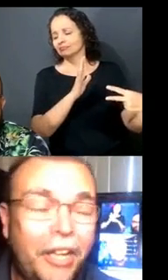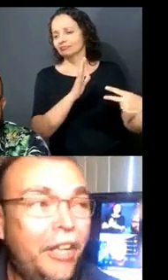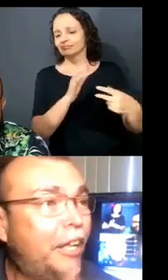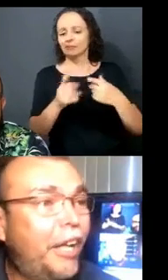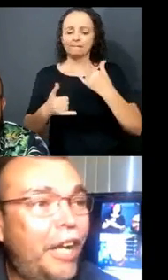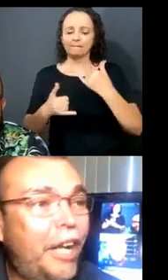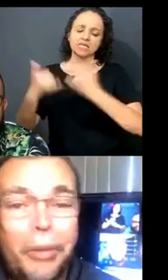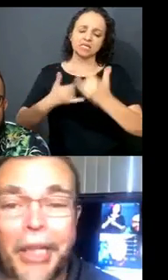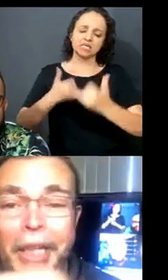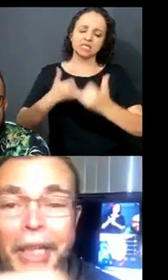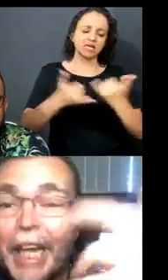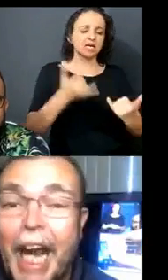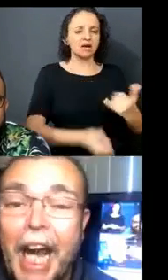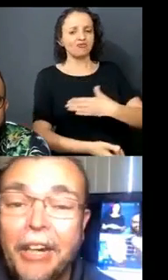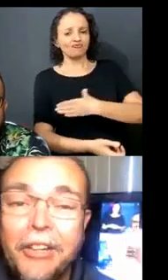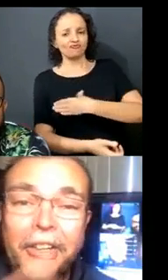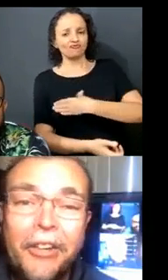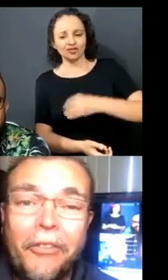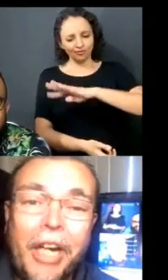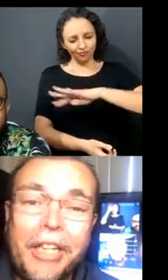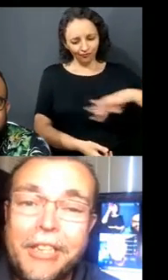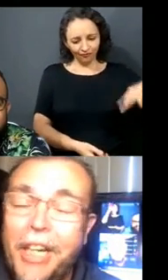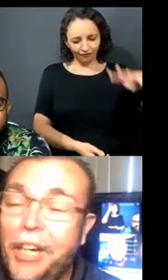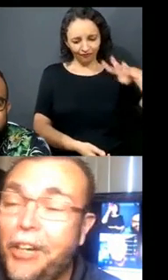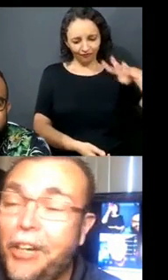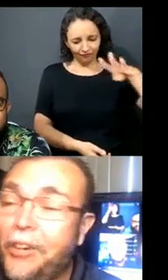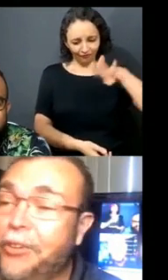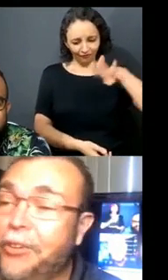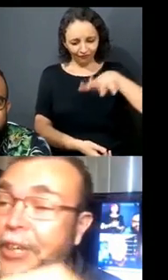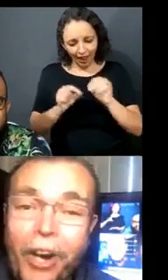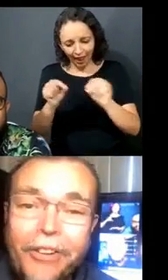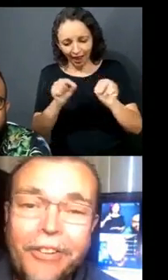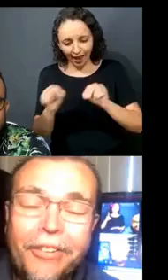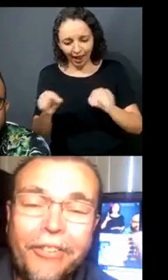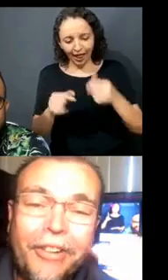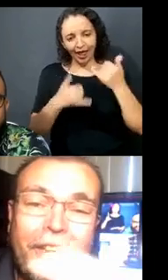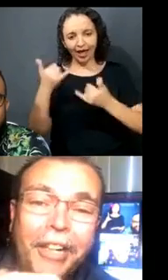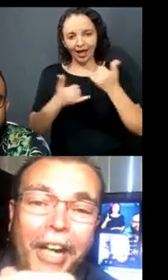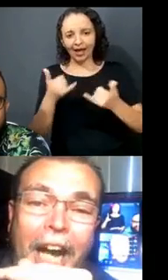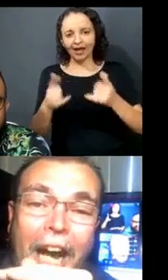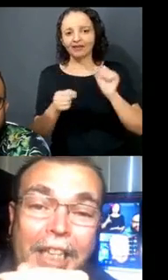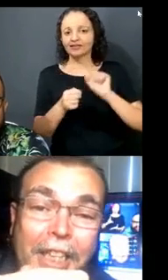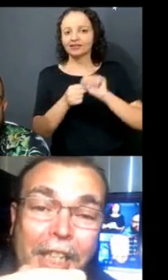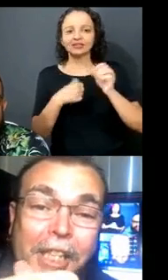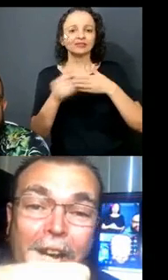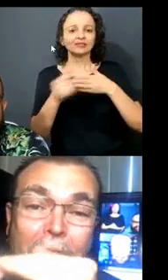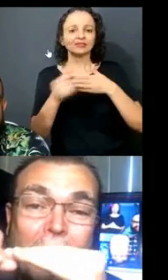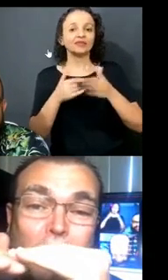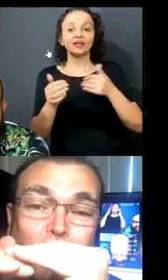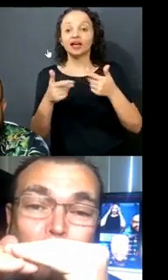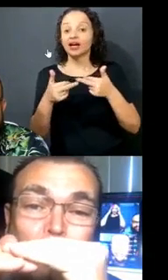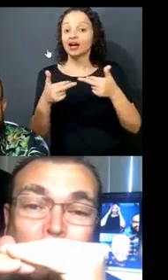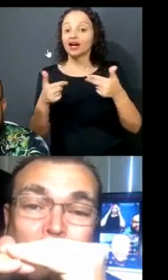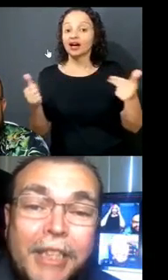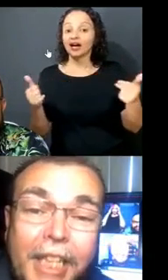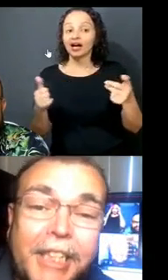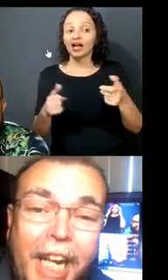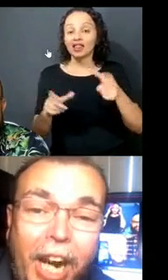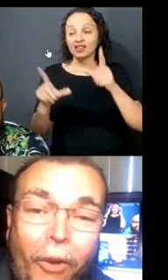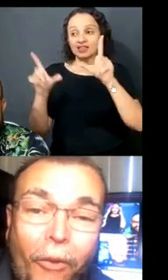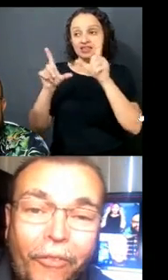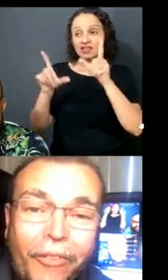videogame, brincar, fazer o que for. Assista